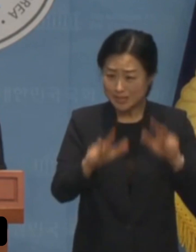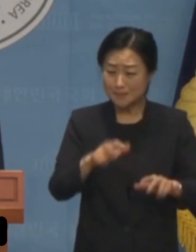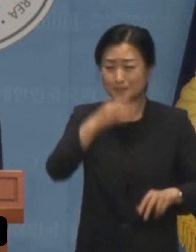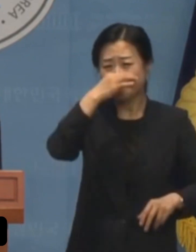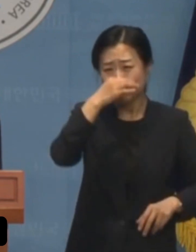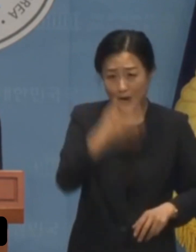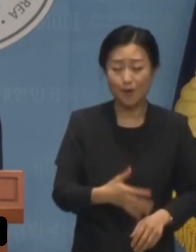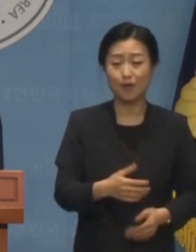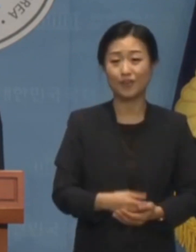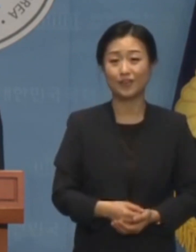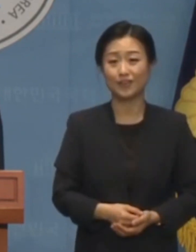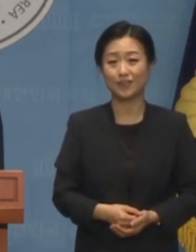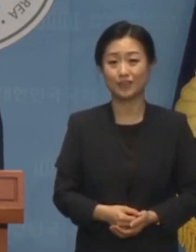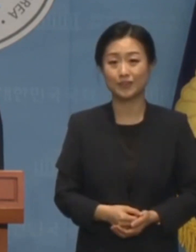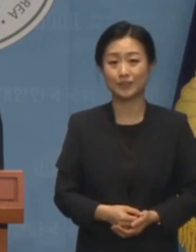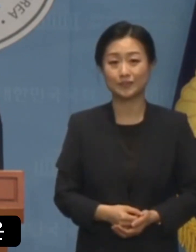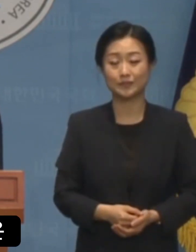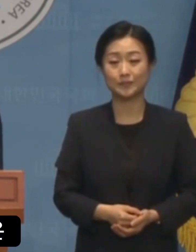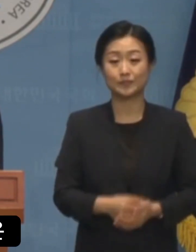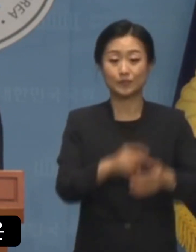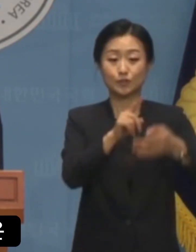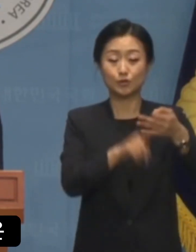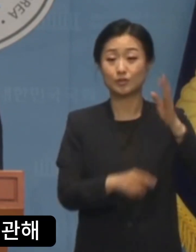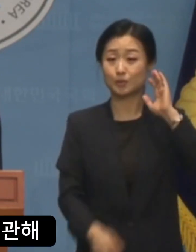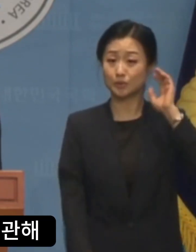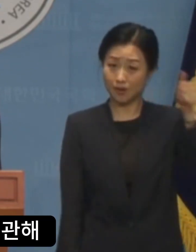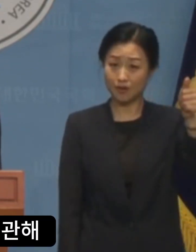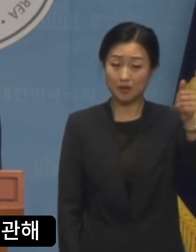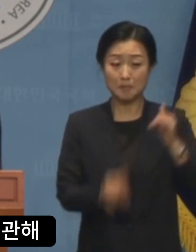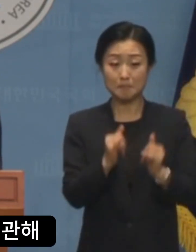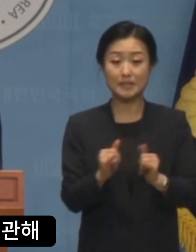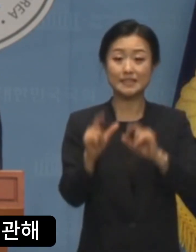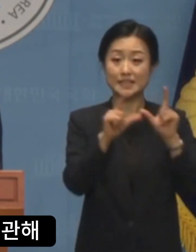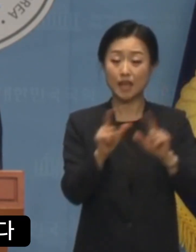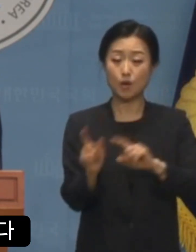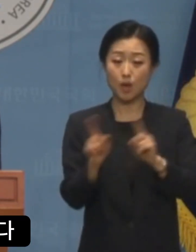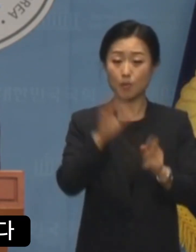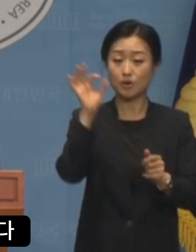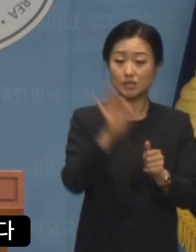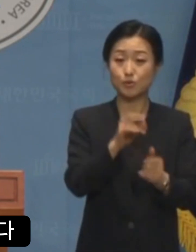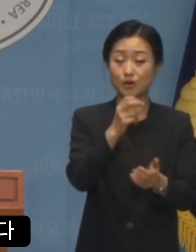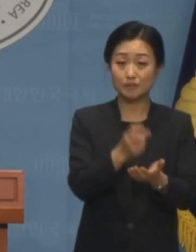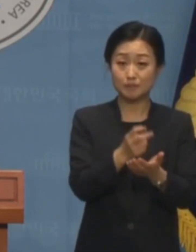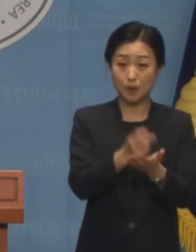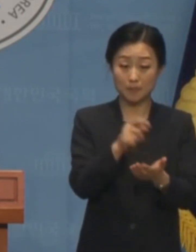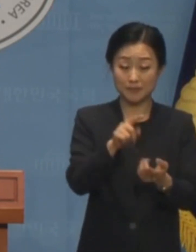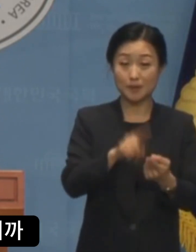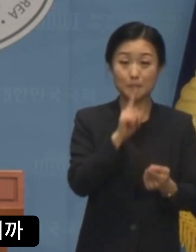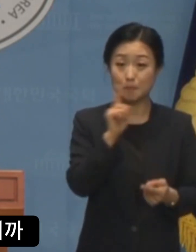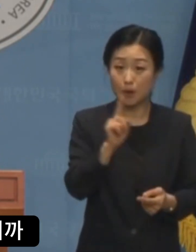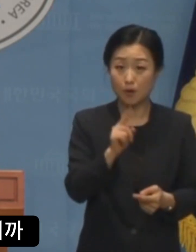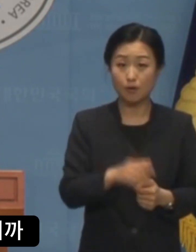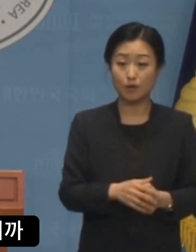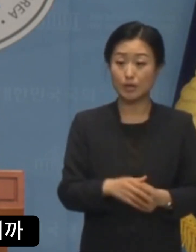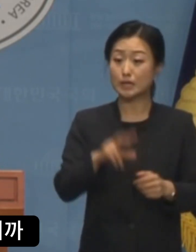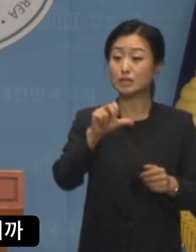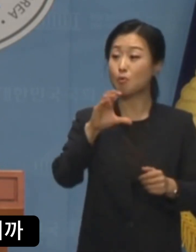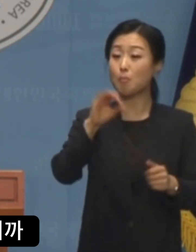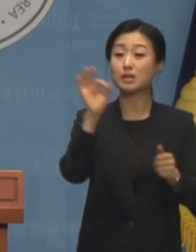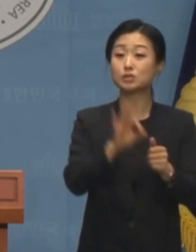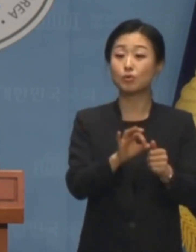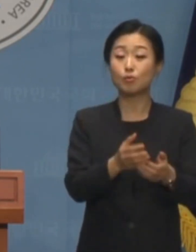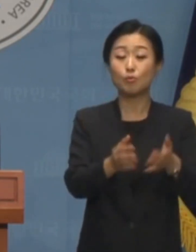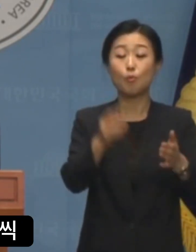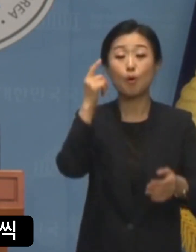힘들다고 아우성칩니다. 윤석열 대통령은 민생회복지원금에 관해 이렇게 말했습니다. 왜 25만 원을